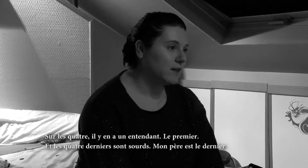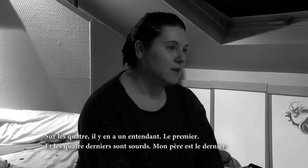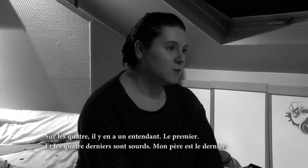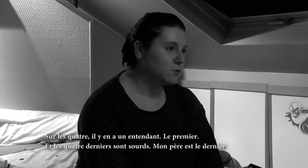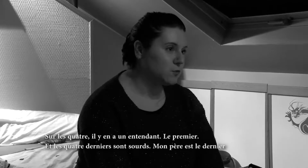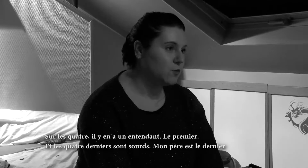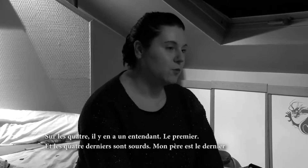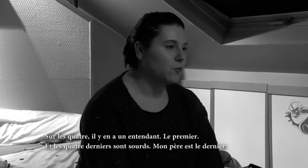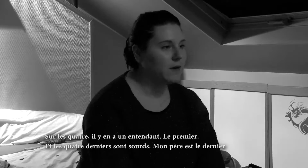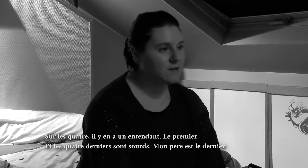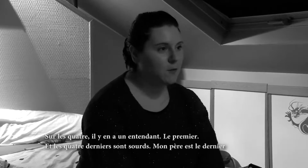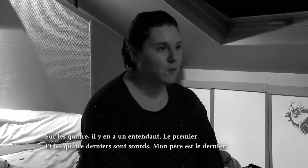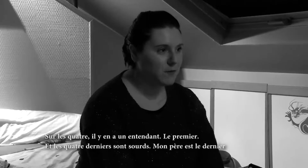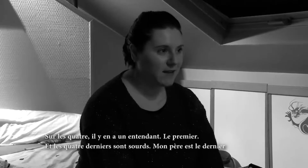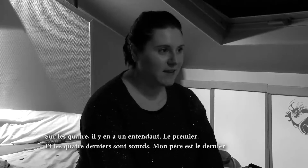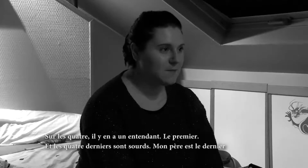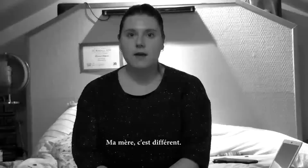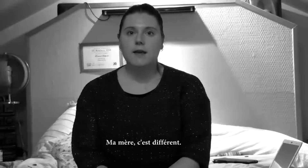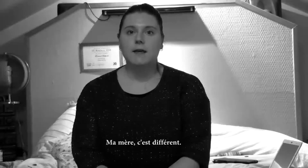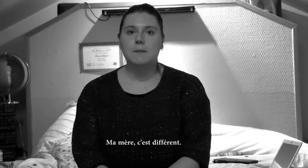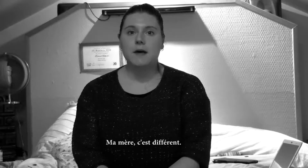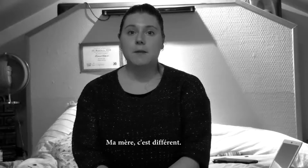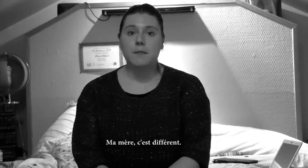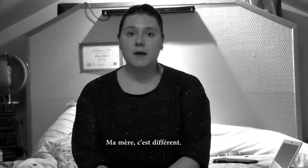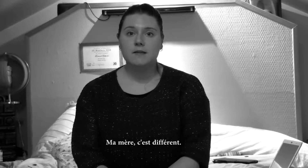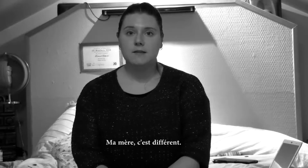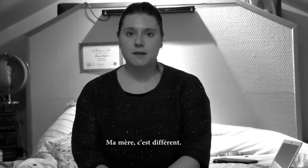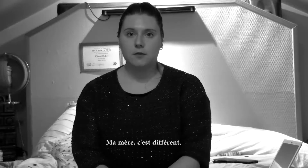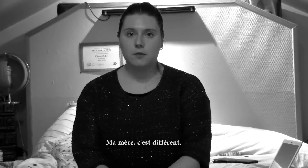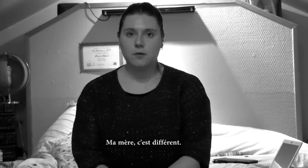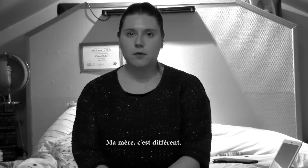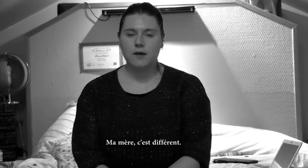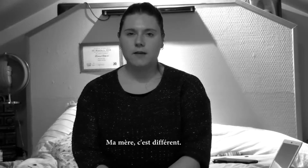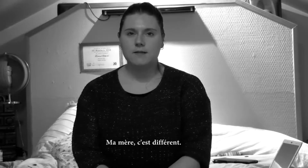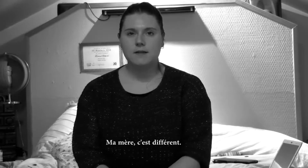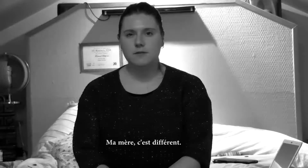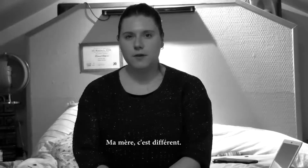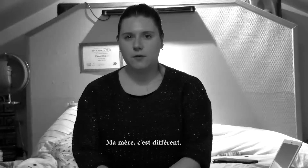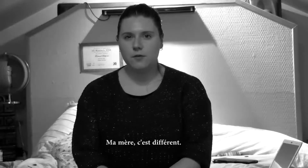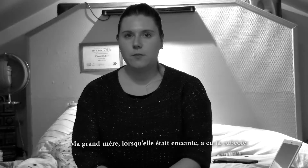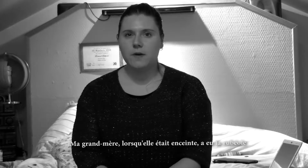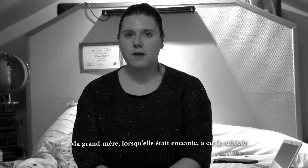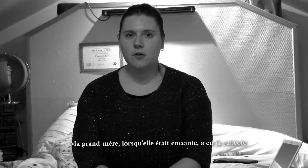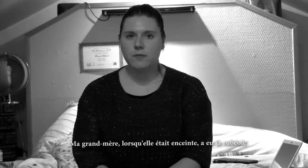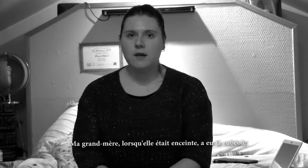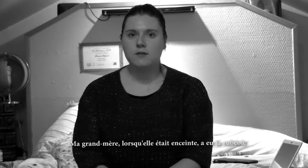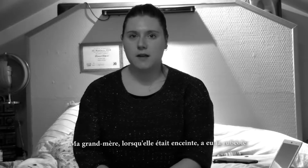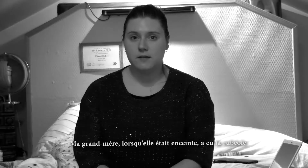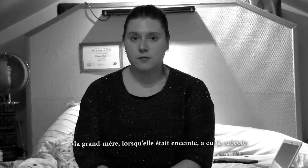derniers sont sours. Mon père, c'est le dernier et ma mère, c'est différent. Ma grand-mère lorsqu'elle était